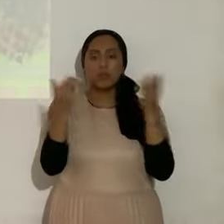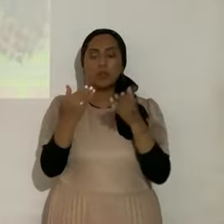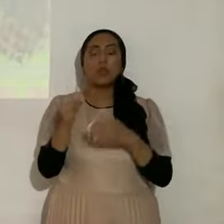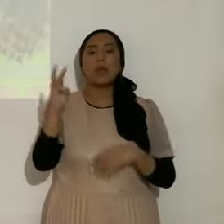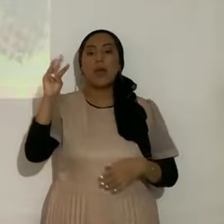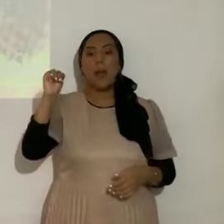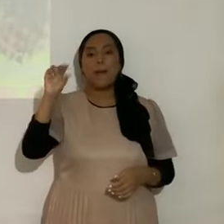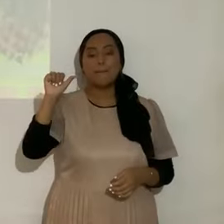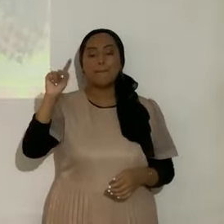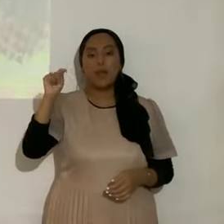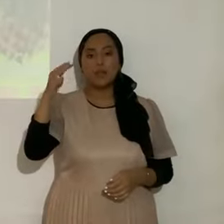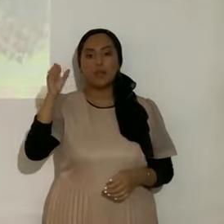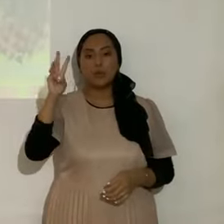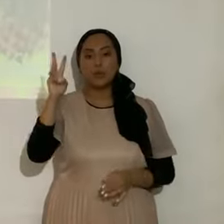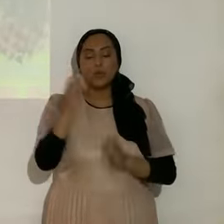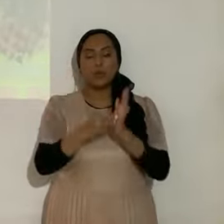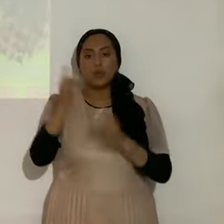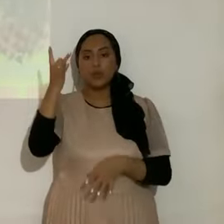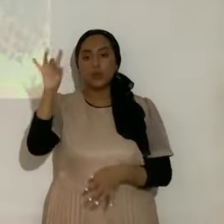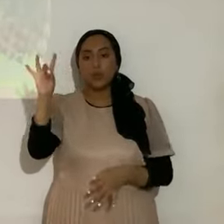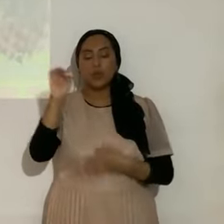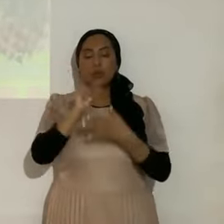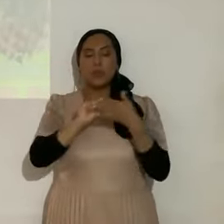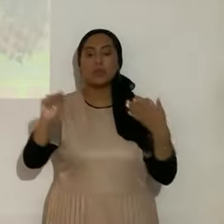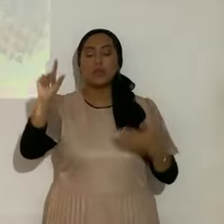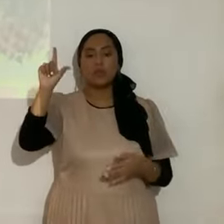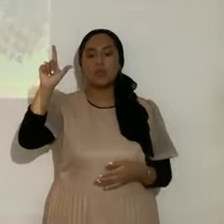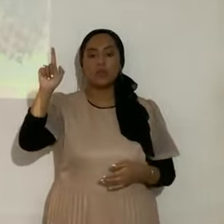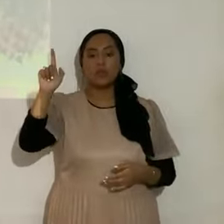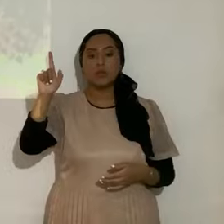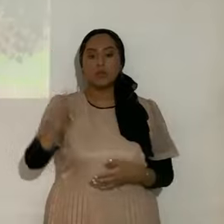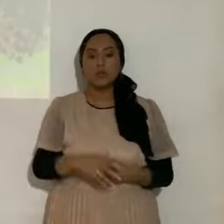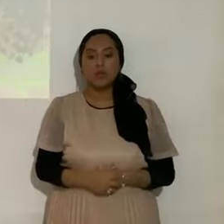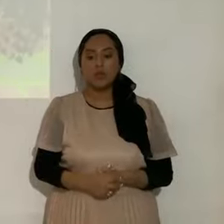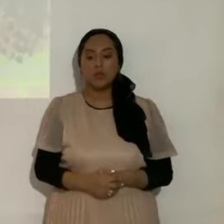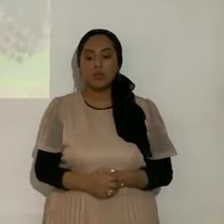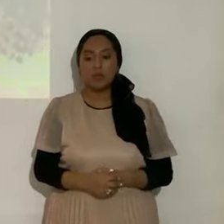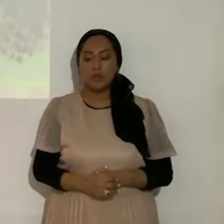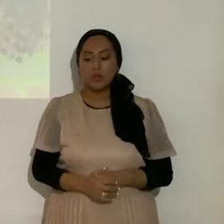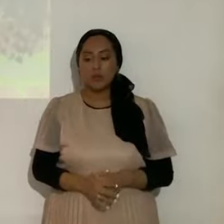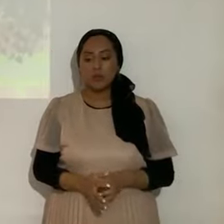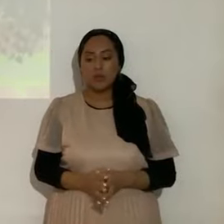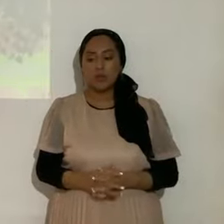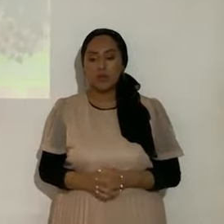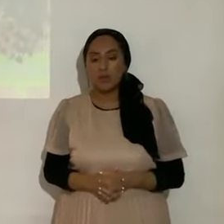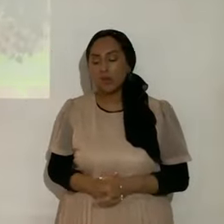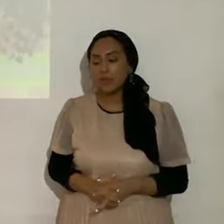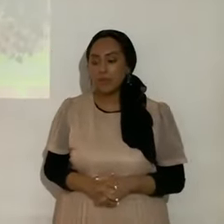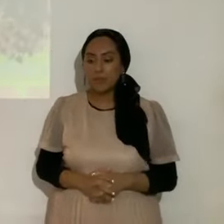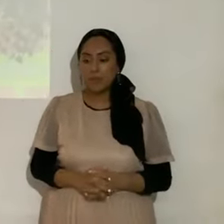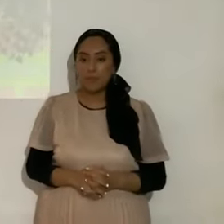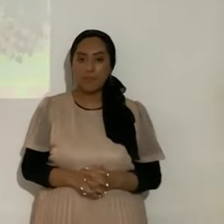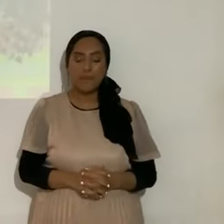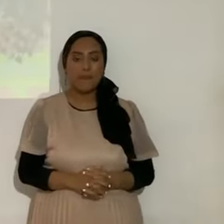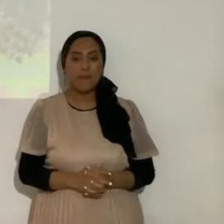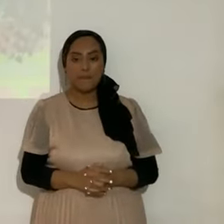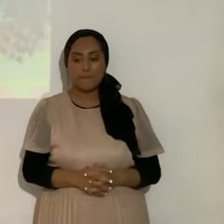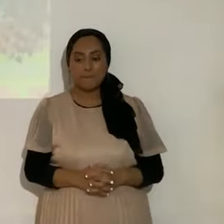18, capítulo 21. Aleluya. Dice así. ¿Ya lo